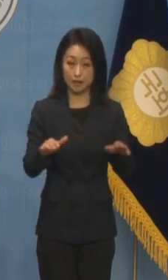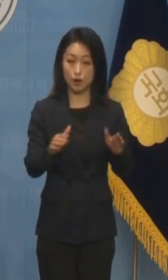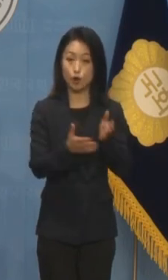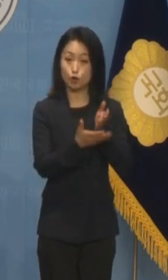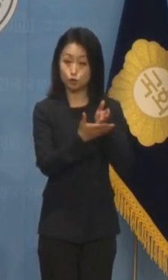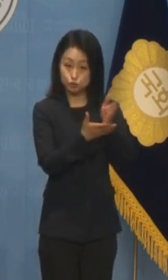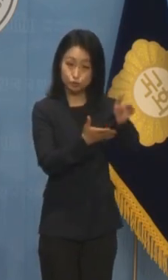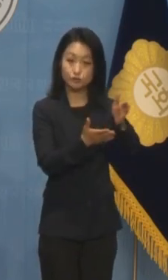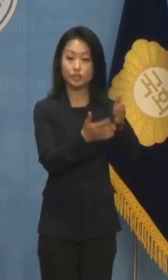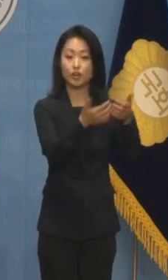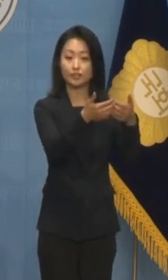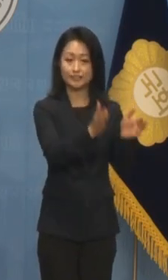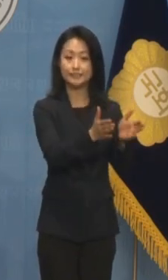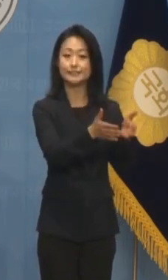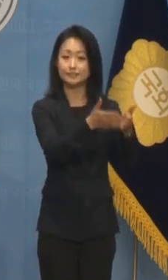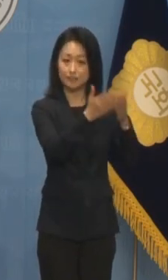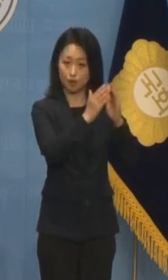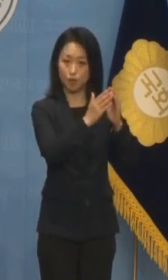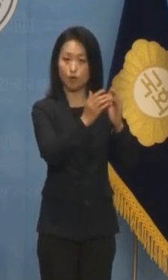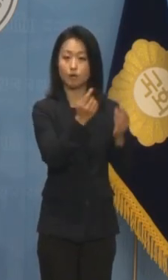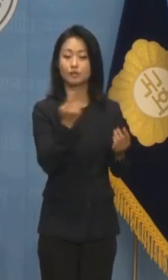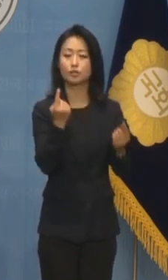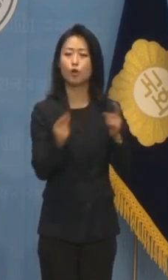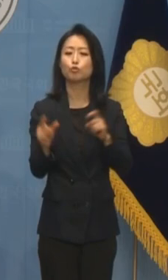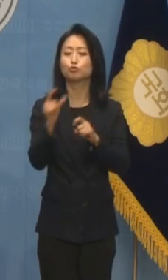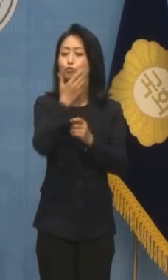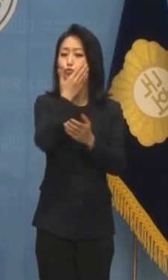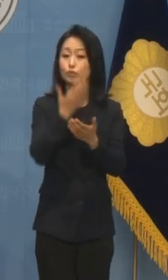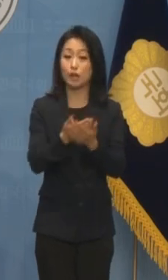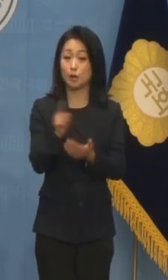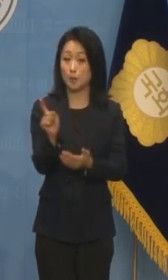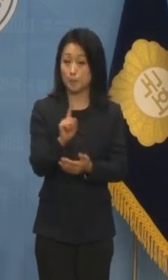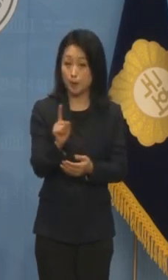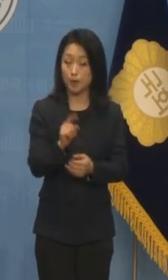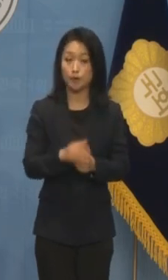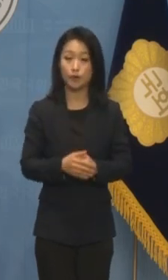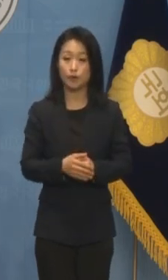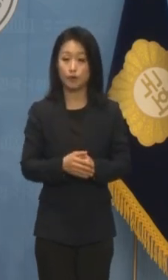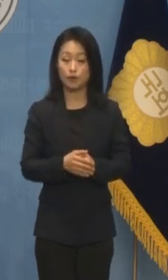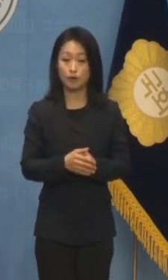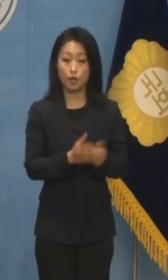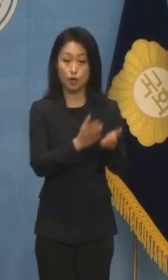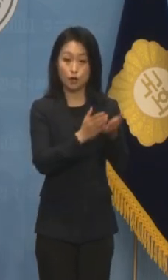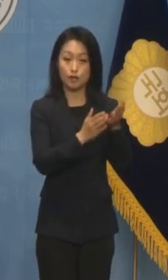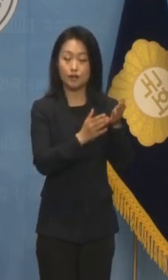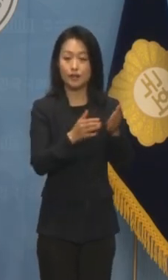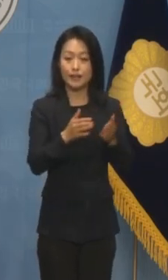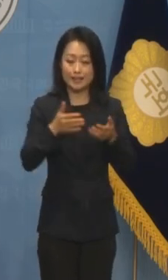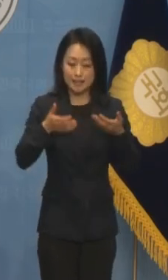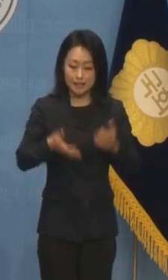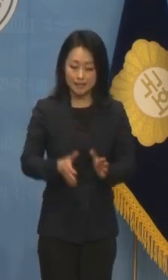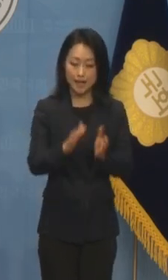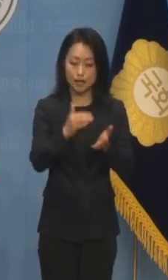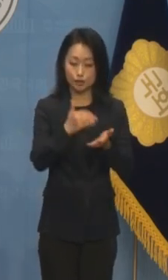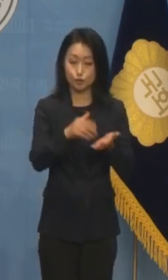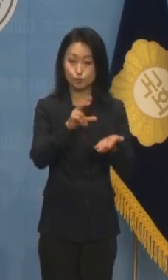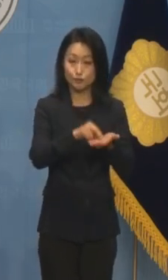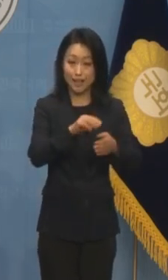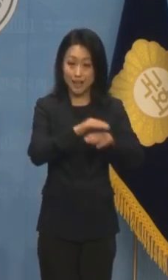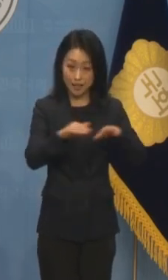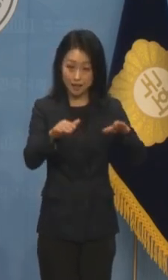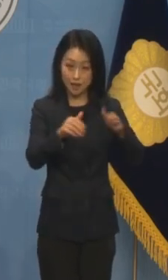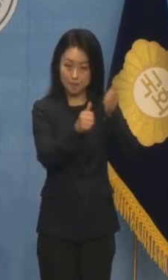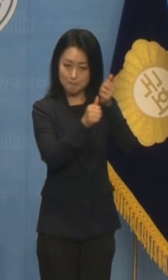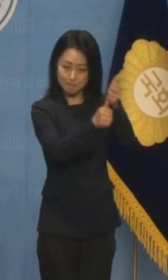더 중요한 문제들이 있습니다. 대통령실에 이른바 저출생 수석 인선이 막바지에 이른 것으로